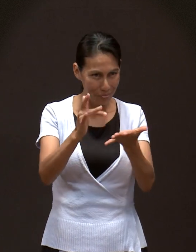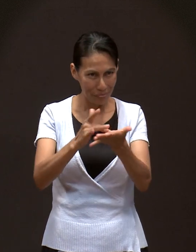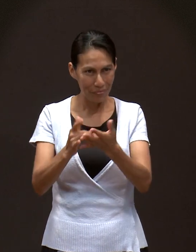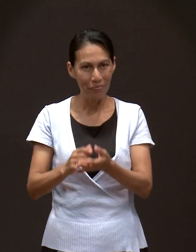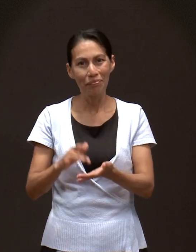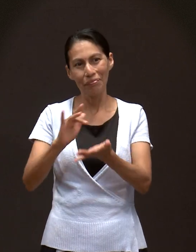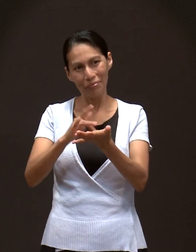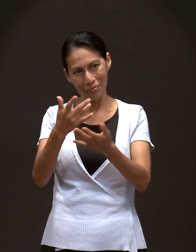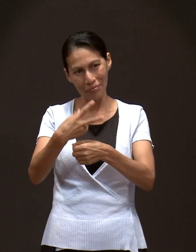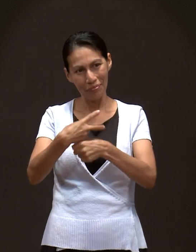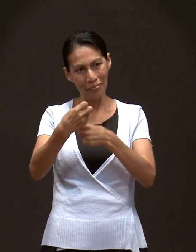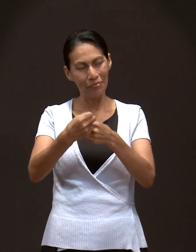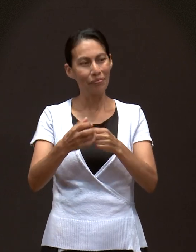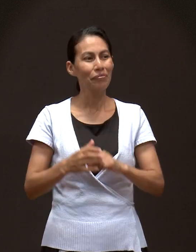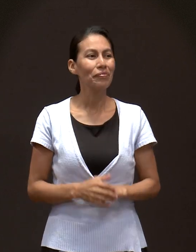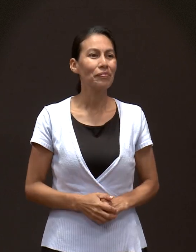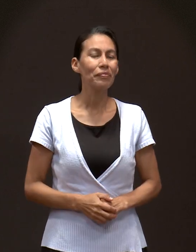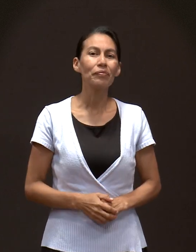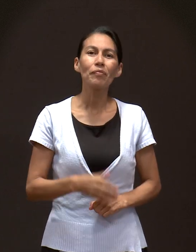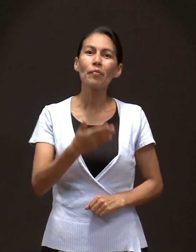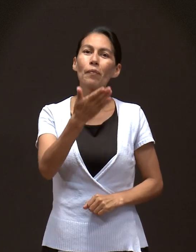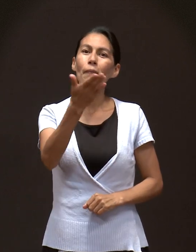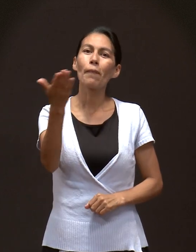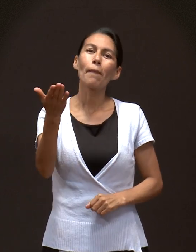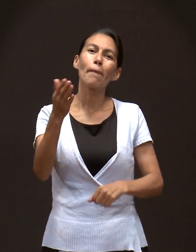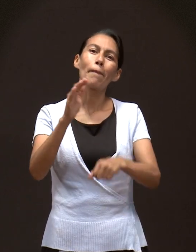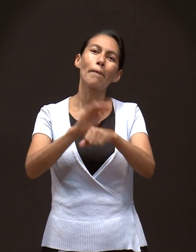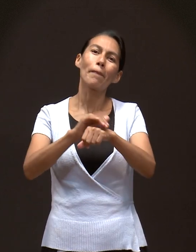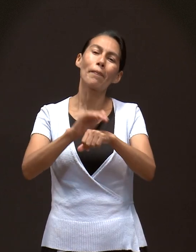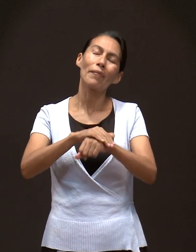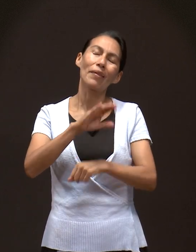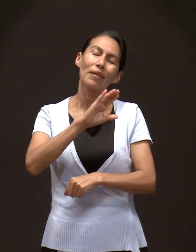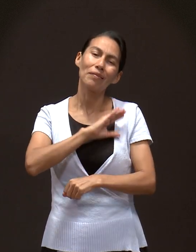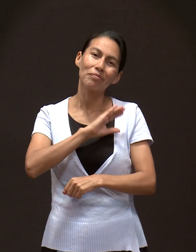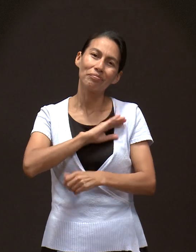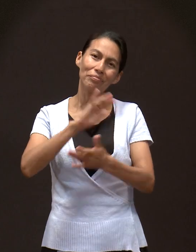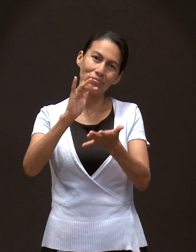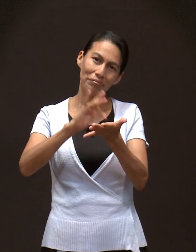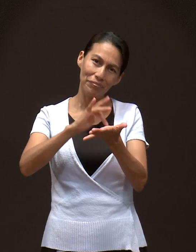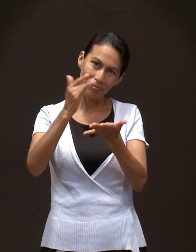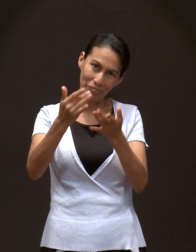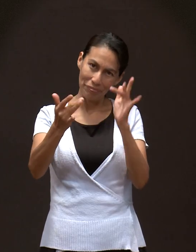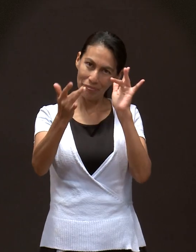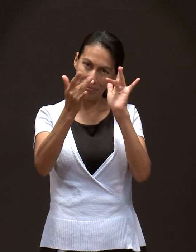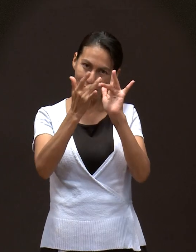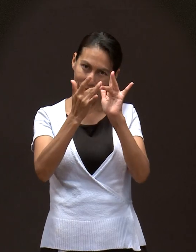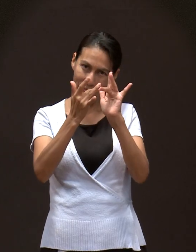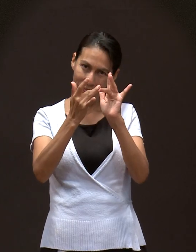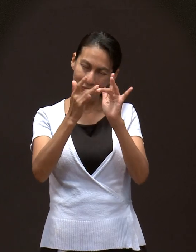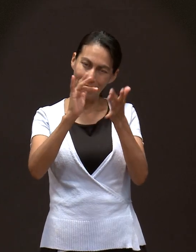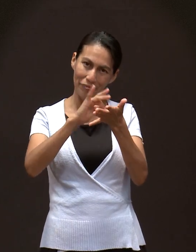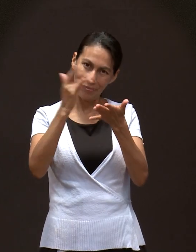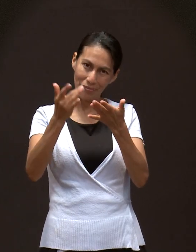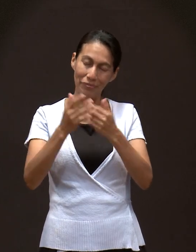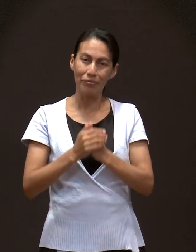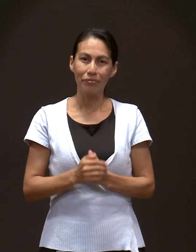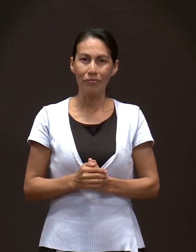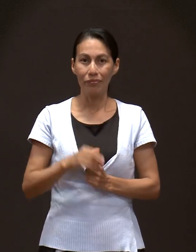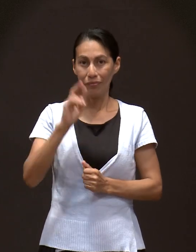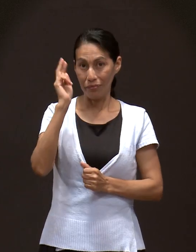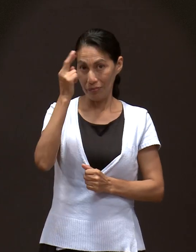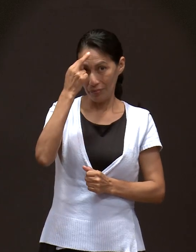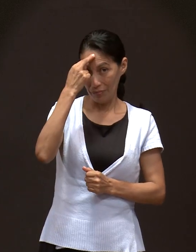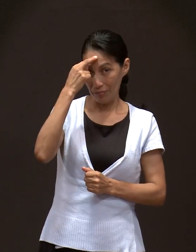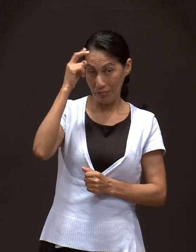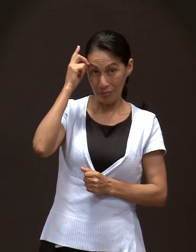nuevamente. Gracias. Gracias por la invitación. Y a ustedes queridos, gracias por estar aquí. Recuerden que el